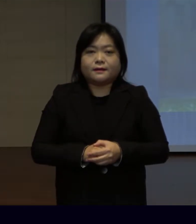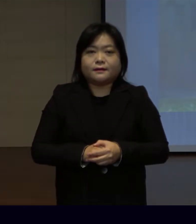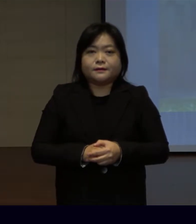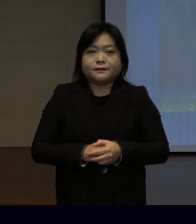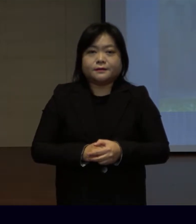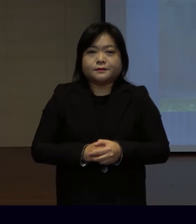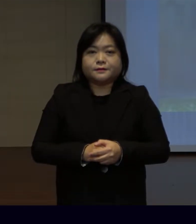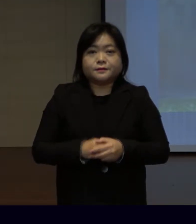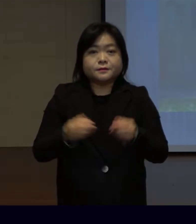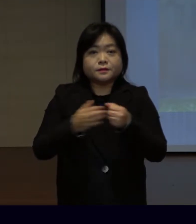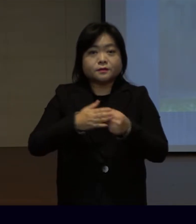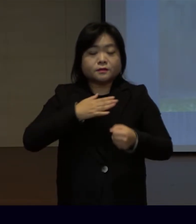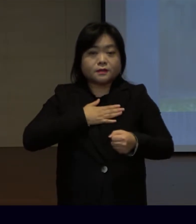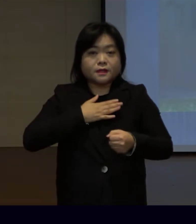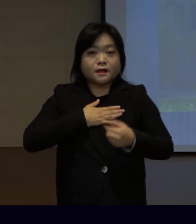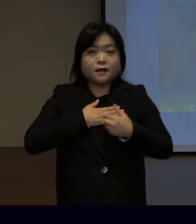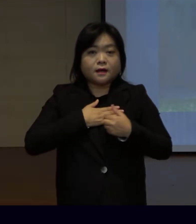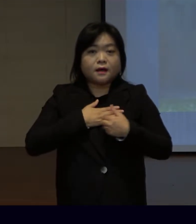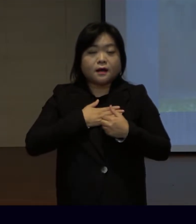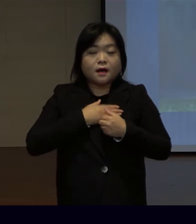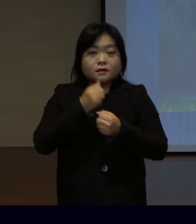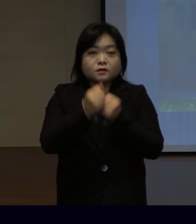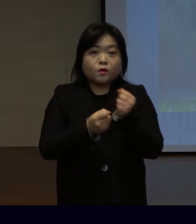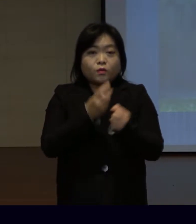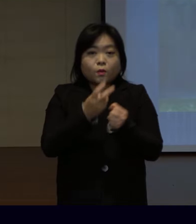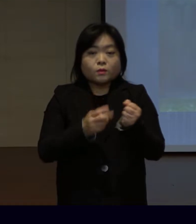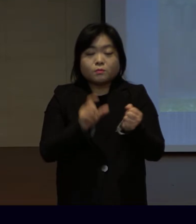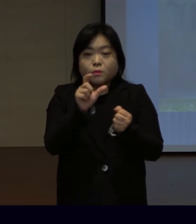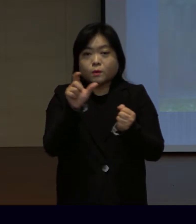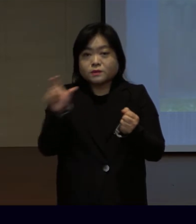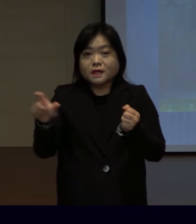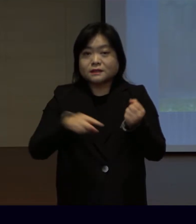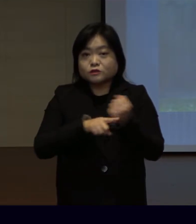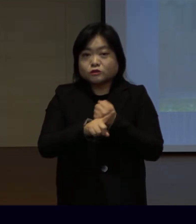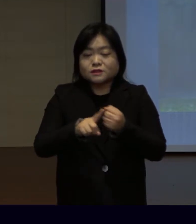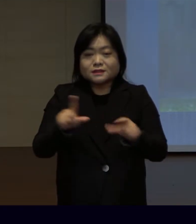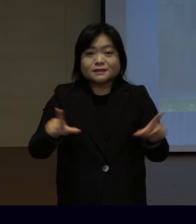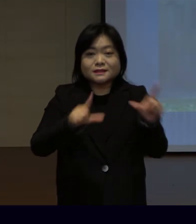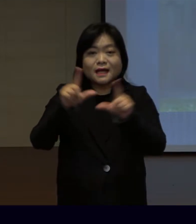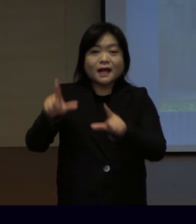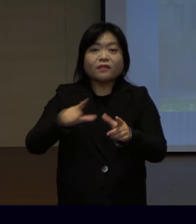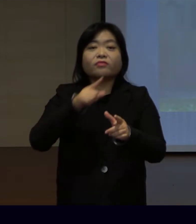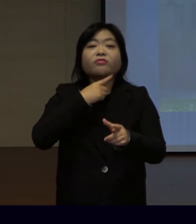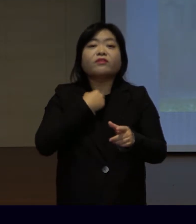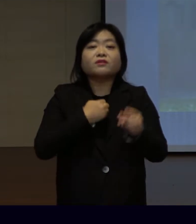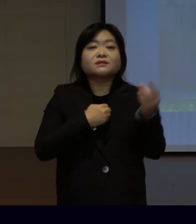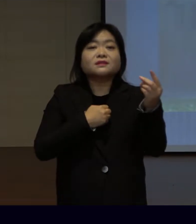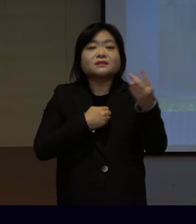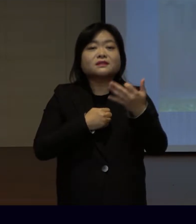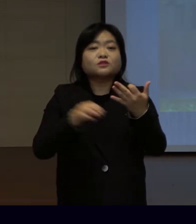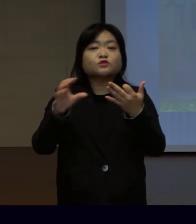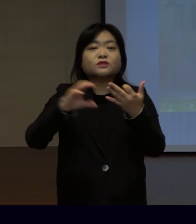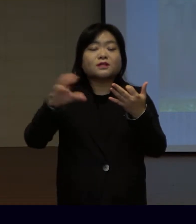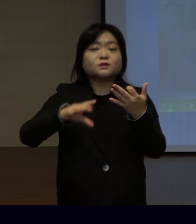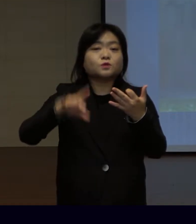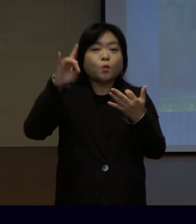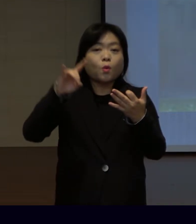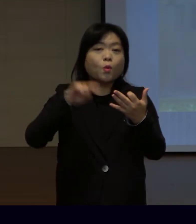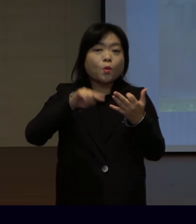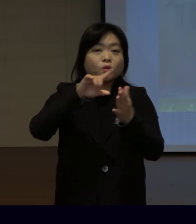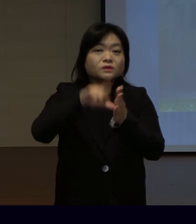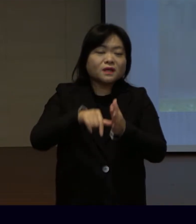제가 이렇게 연도를 특별히 표시한 이유는 이 사람이 살았던 이 시기, 19세기 초라는 시기는